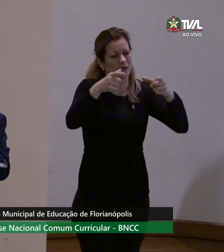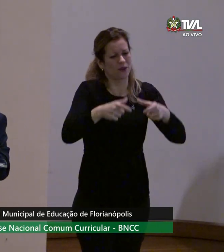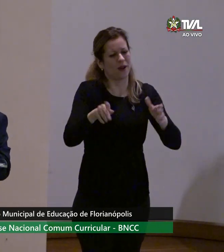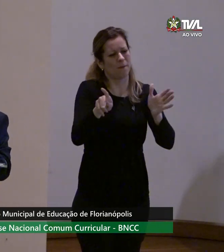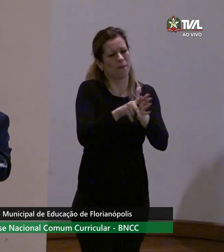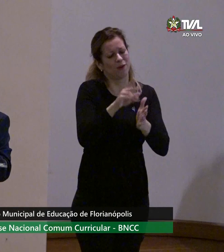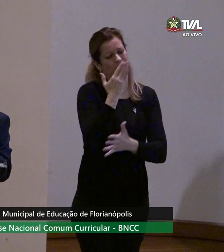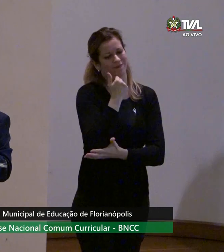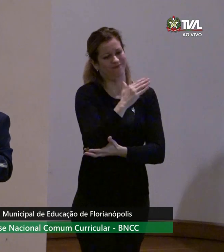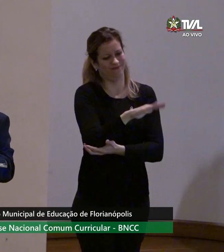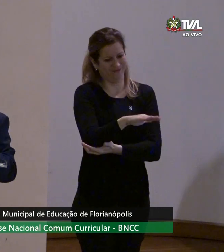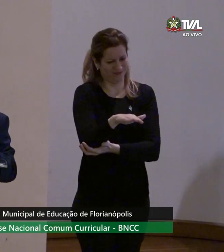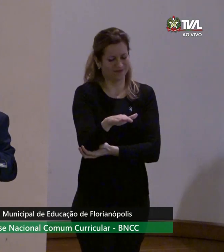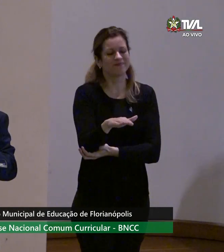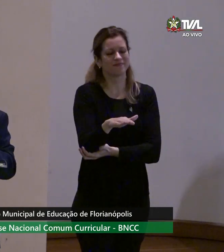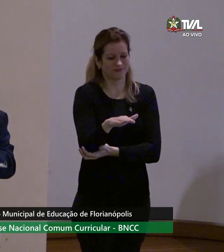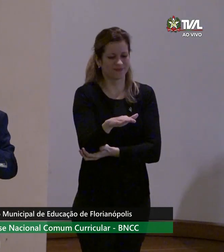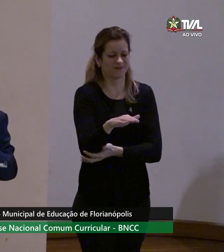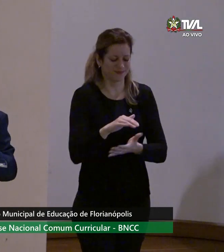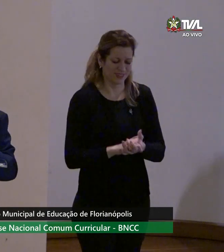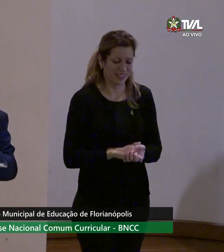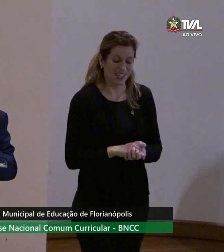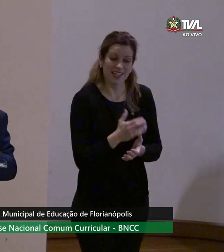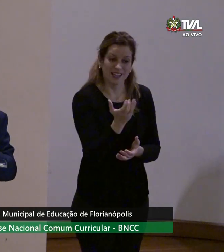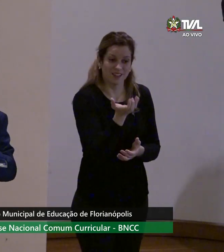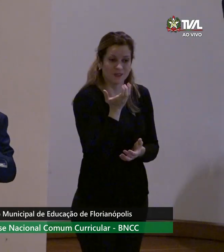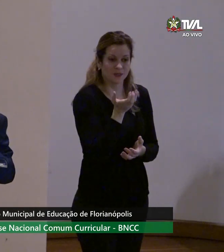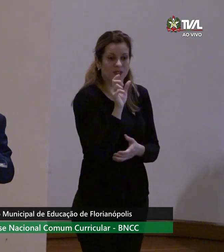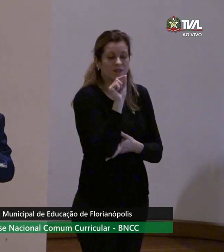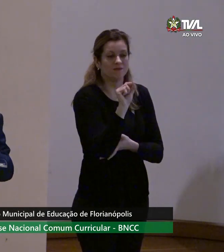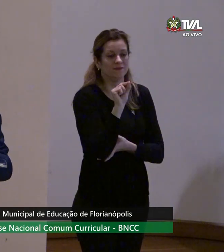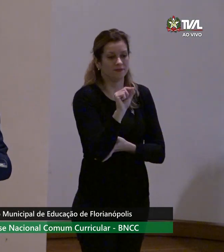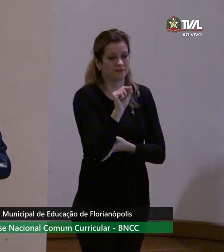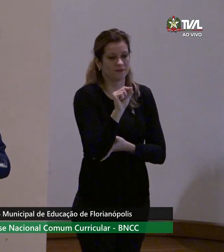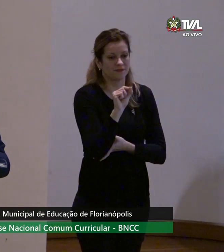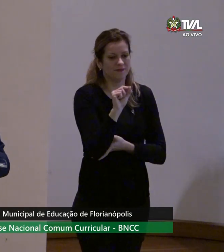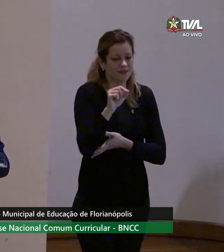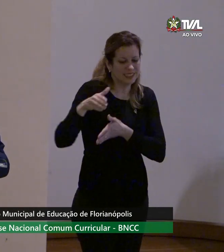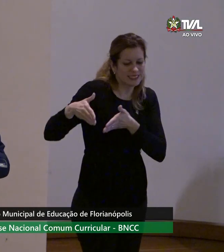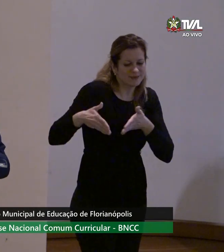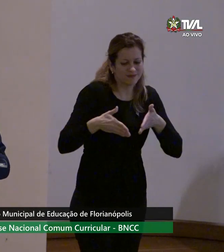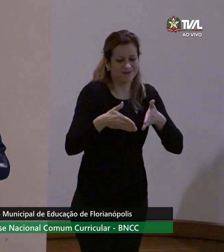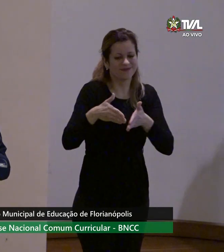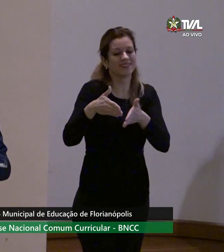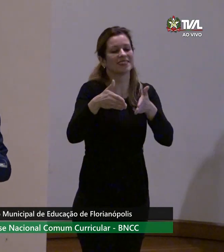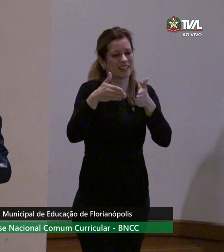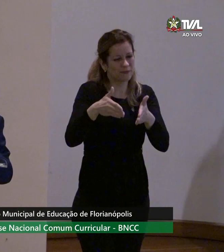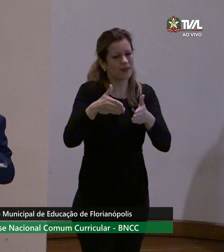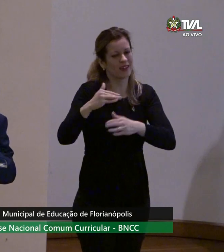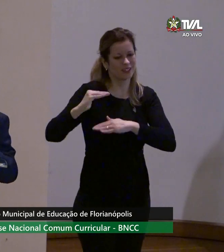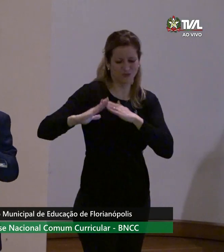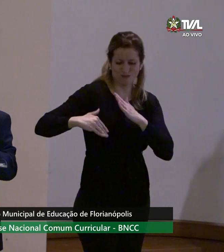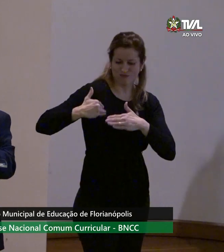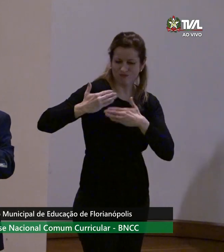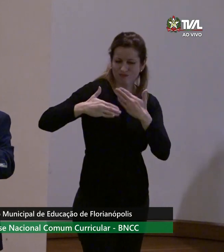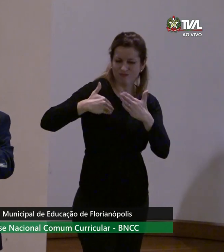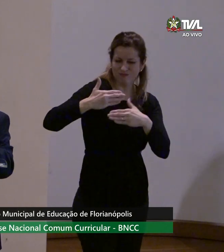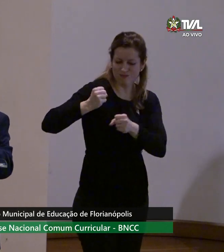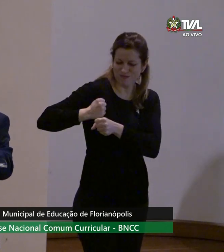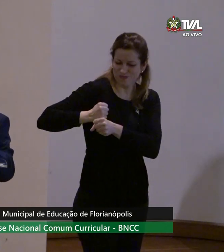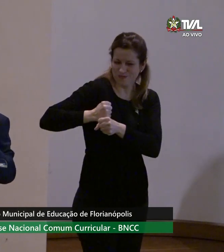quero também aproveitar para dizer que nós nessa trajetória nesses últimos anos